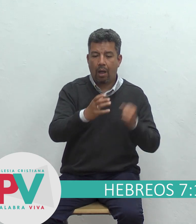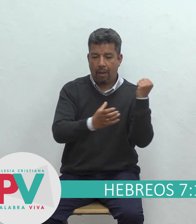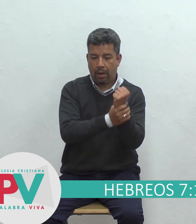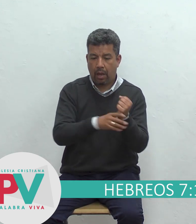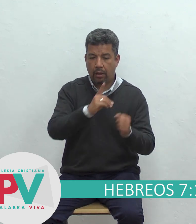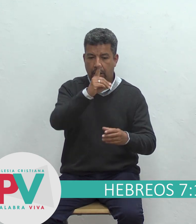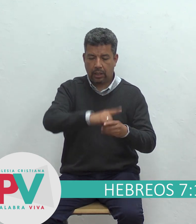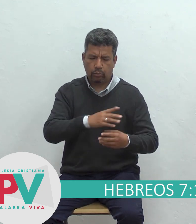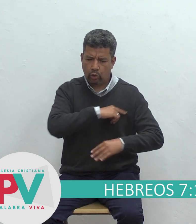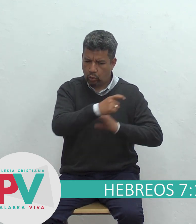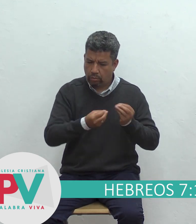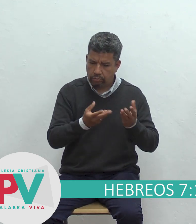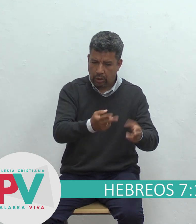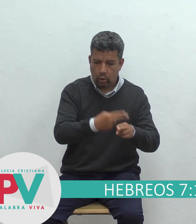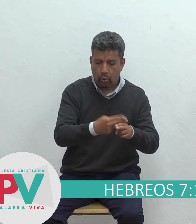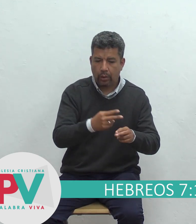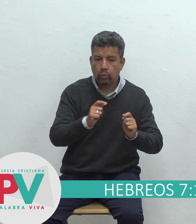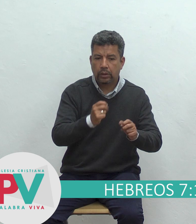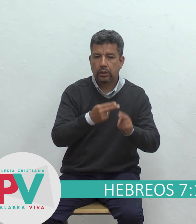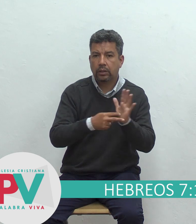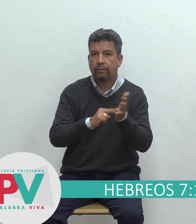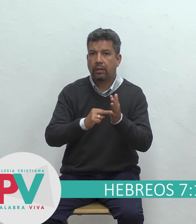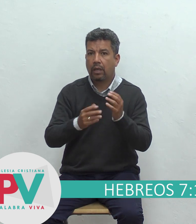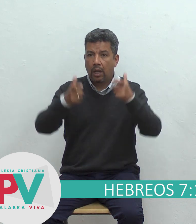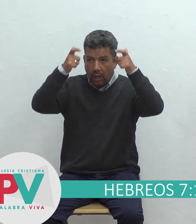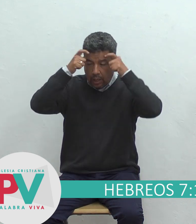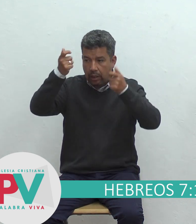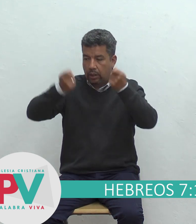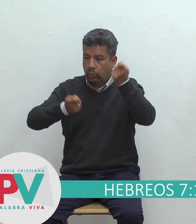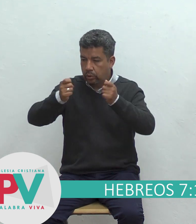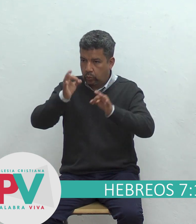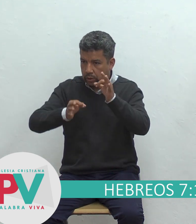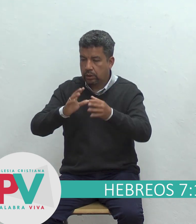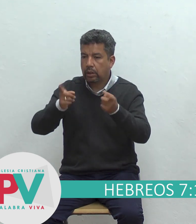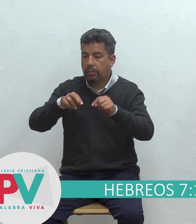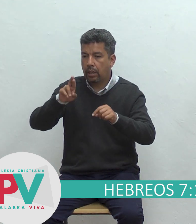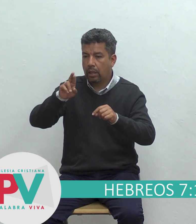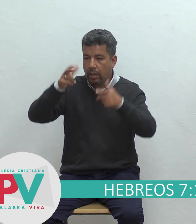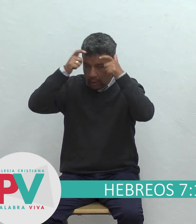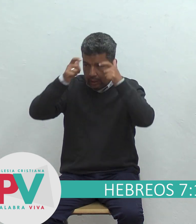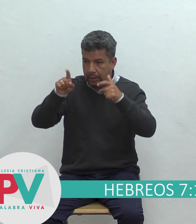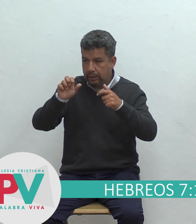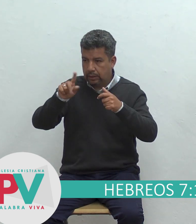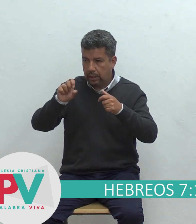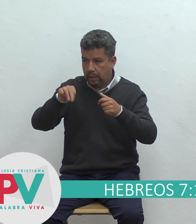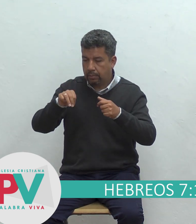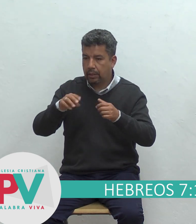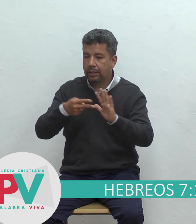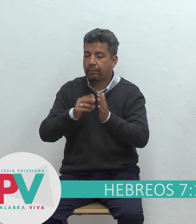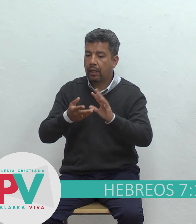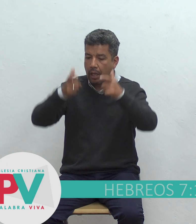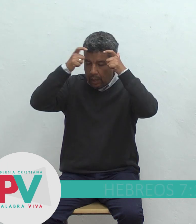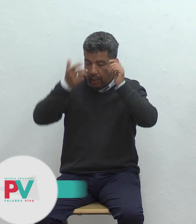los diezmos de todo, cuyo nombre significa primeramente rey de justicia y también rey de Salem. Esto es rey de